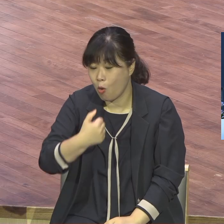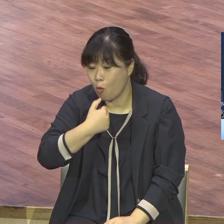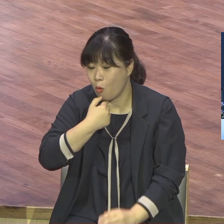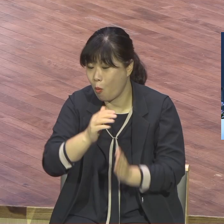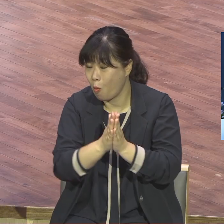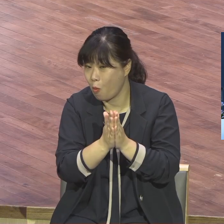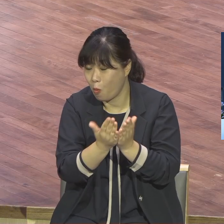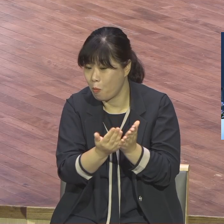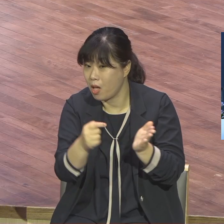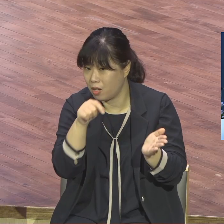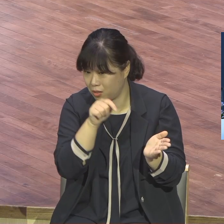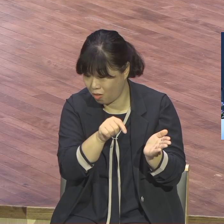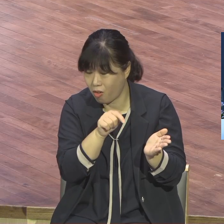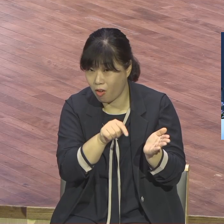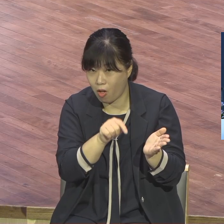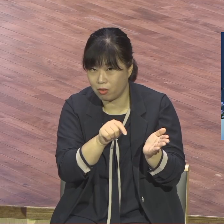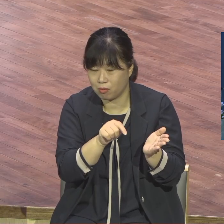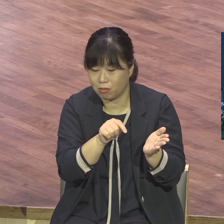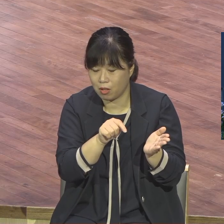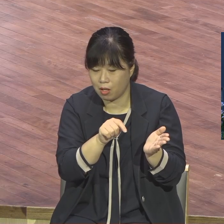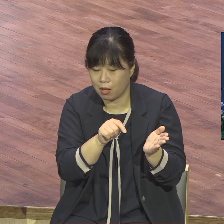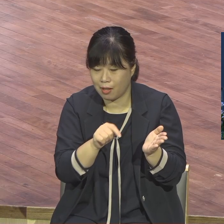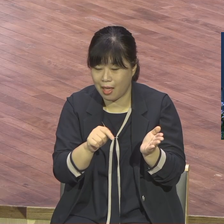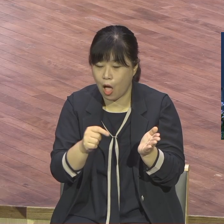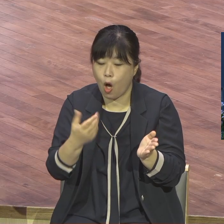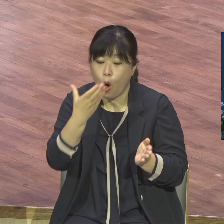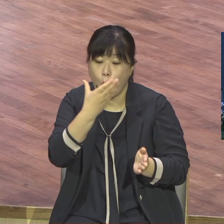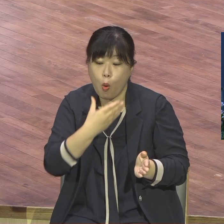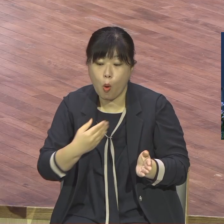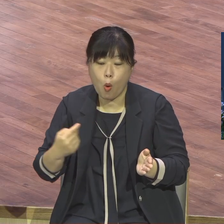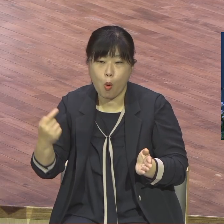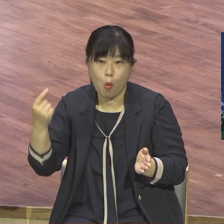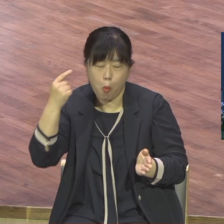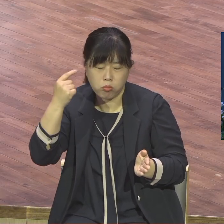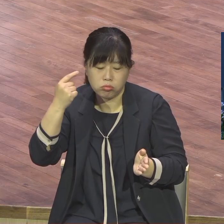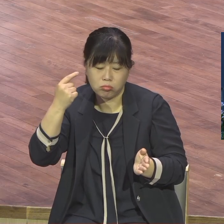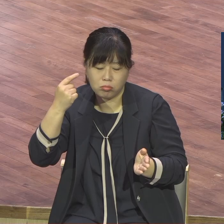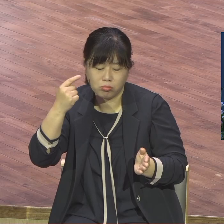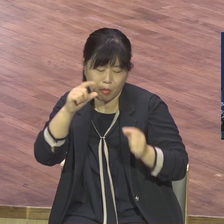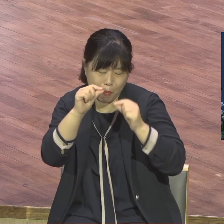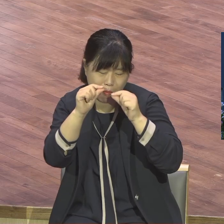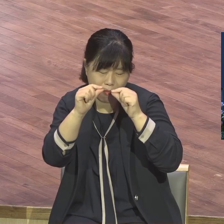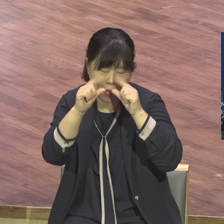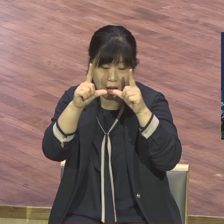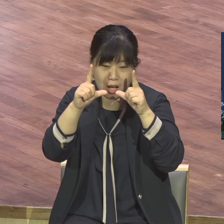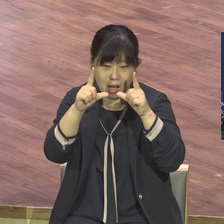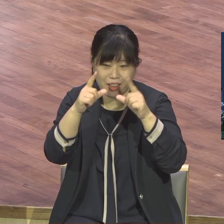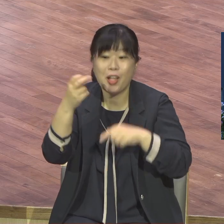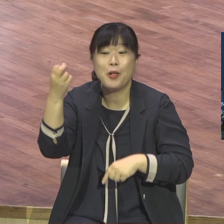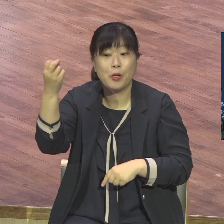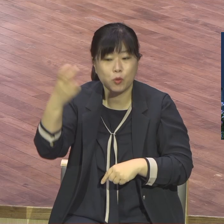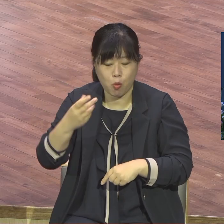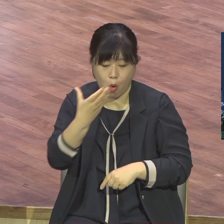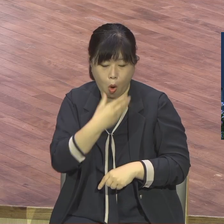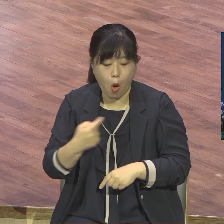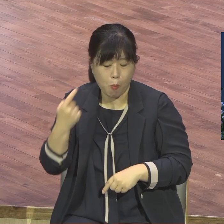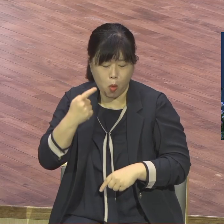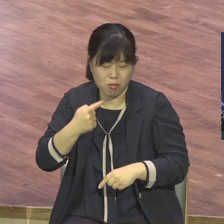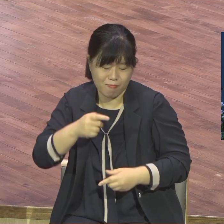자녀에게 복음으로 살아나게 할 뿐만 아니라 복음적